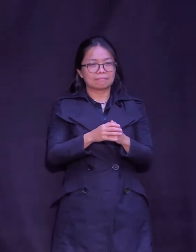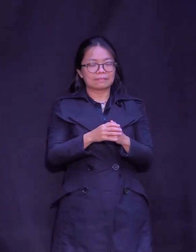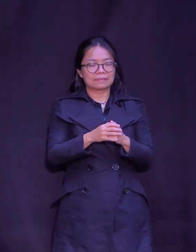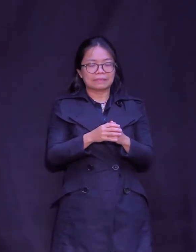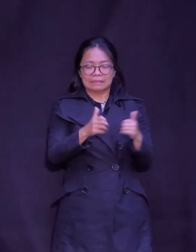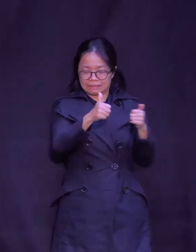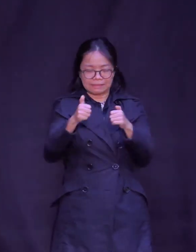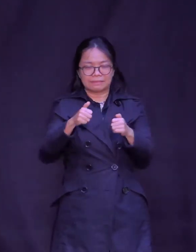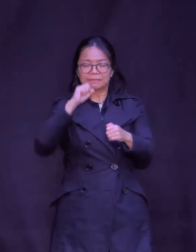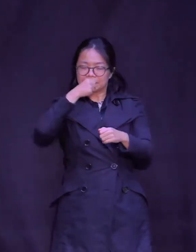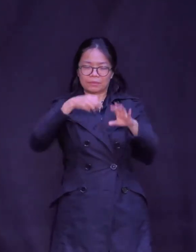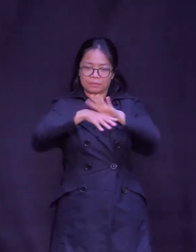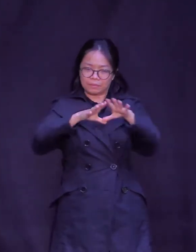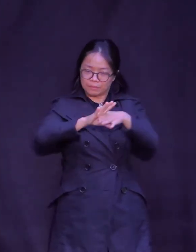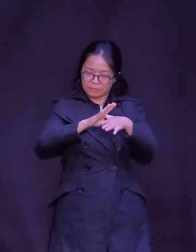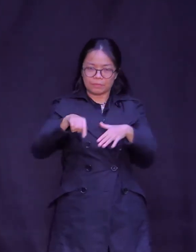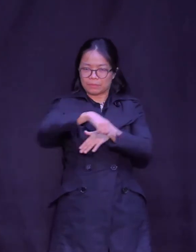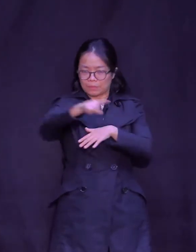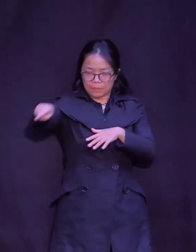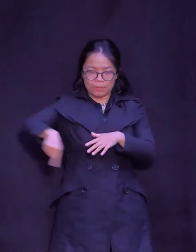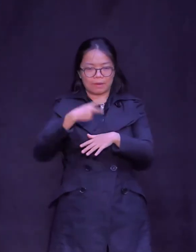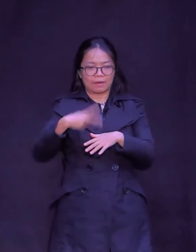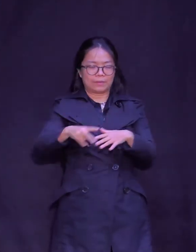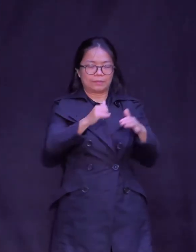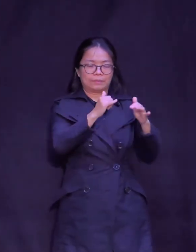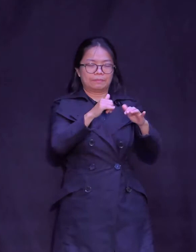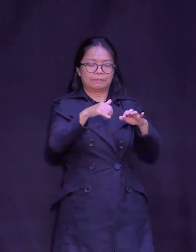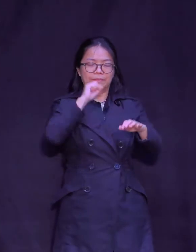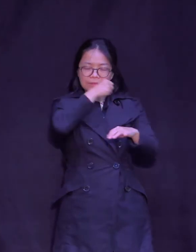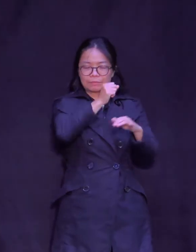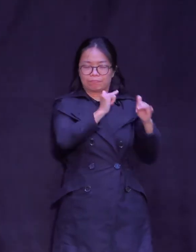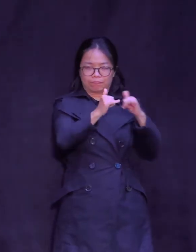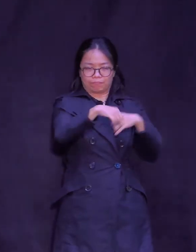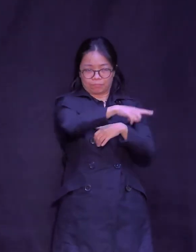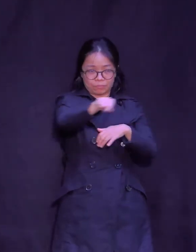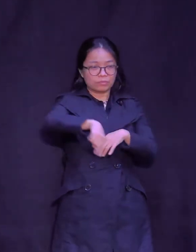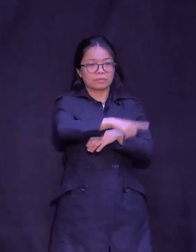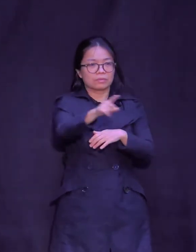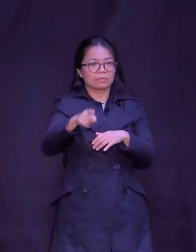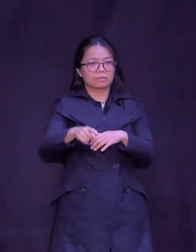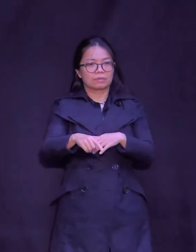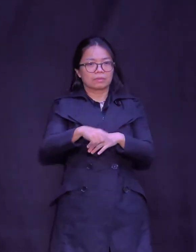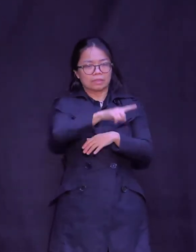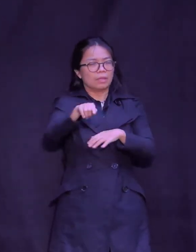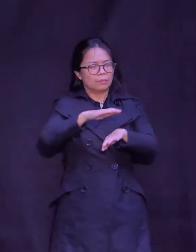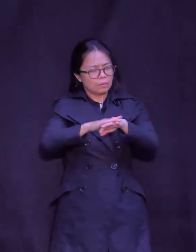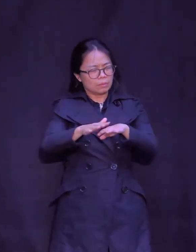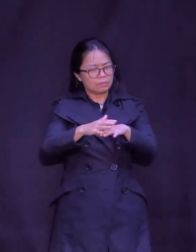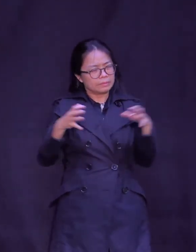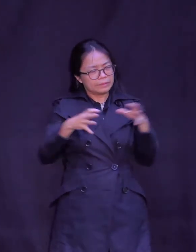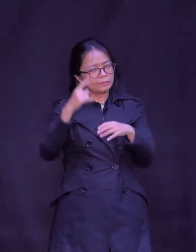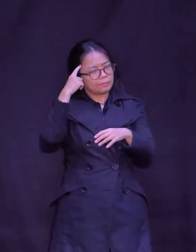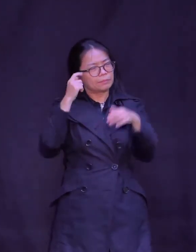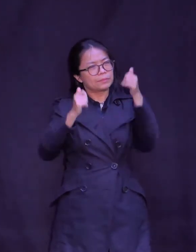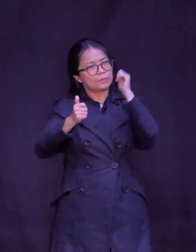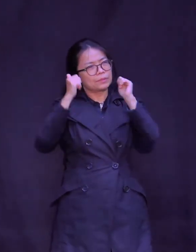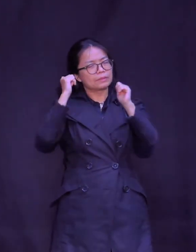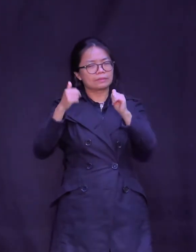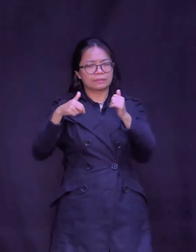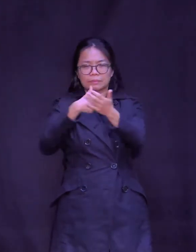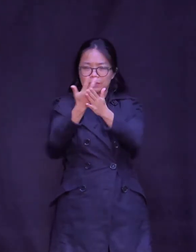台湾的文化界，台湾的市民，他总是会追念他们的艺术